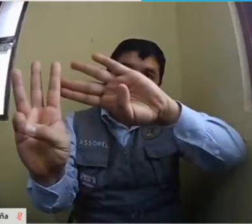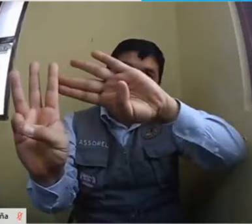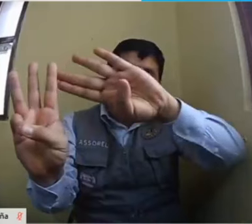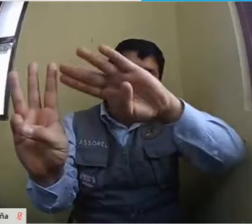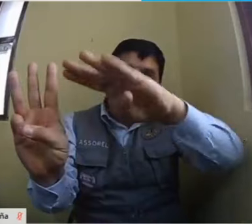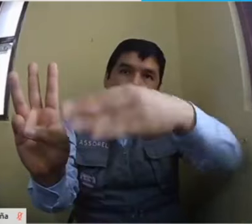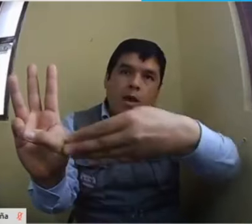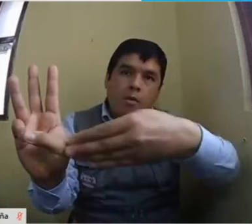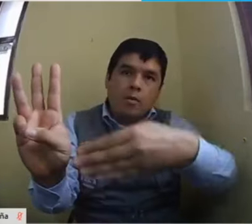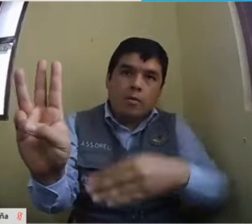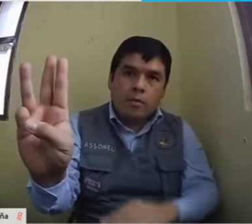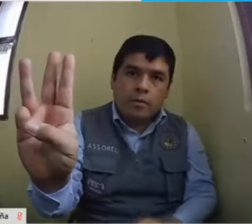bajan.